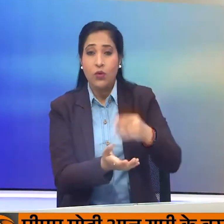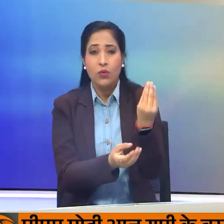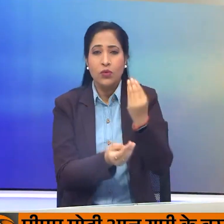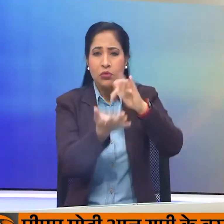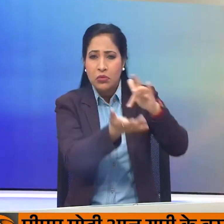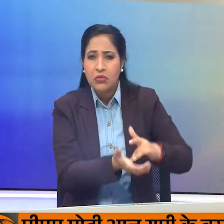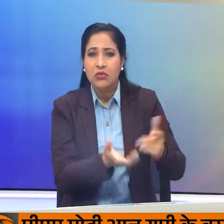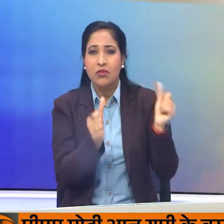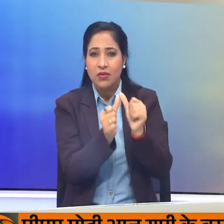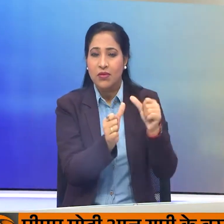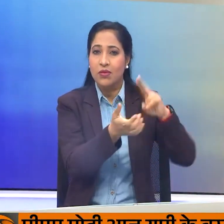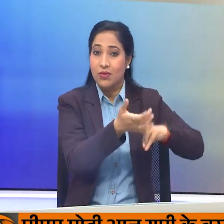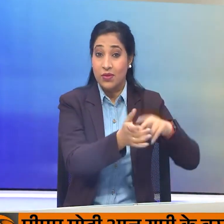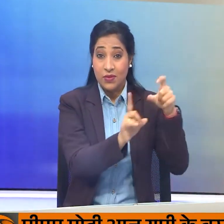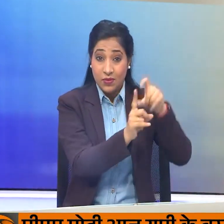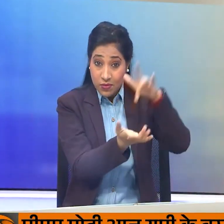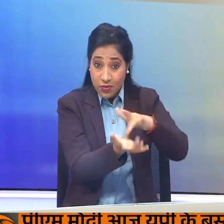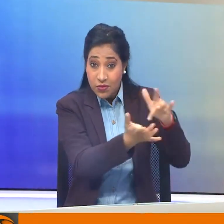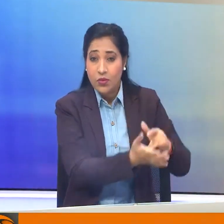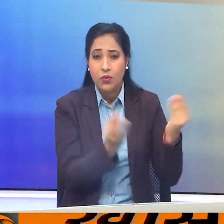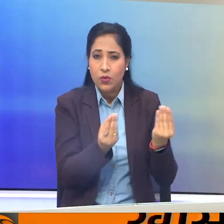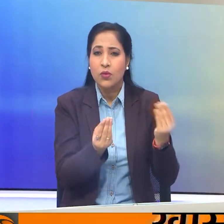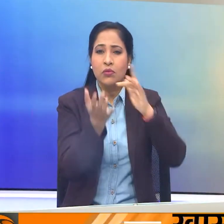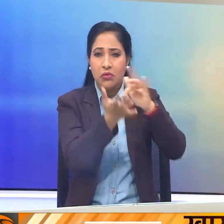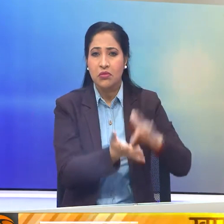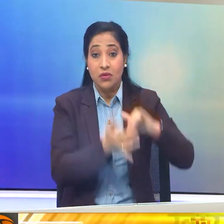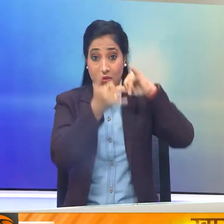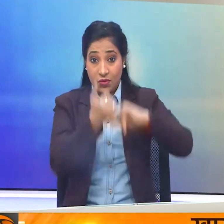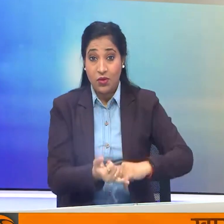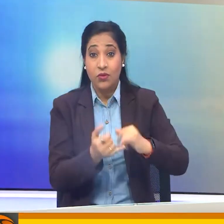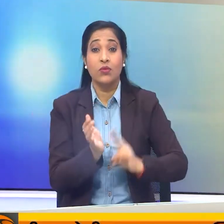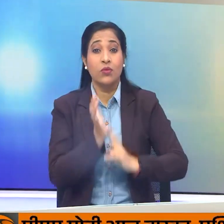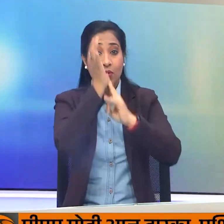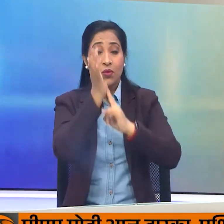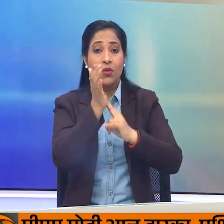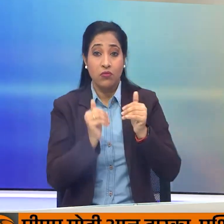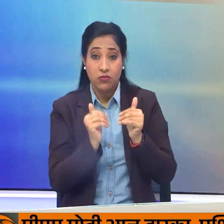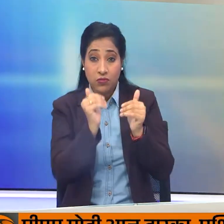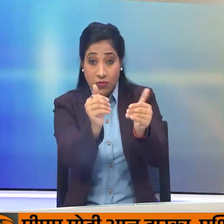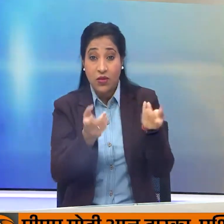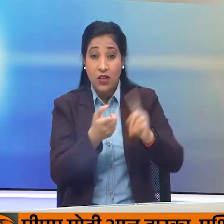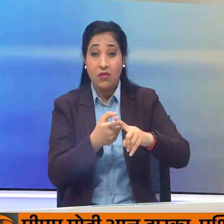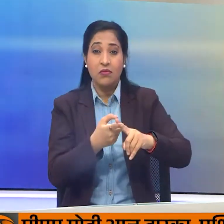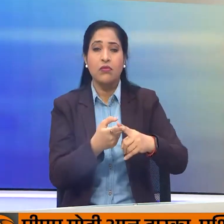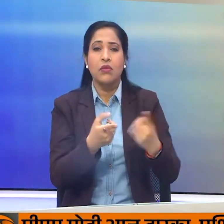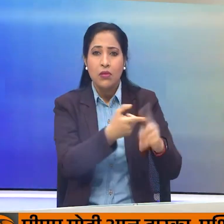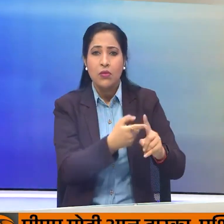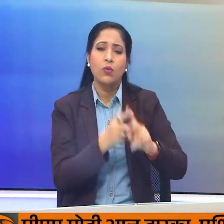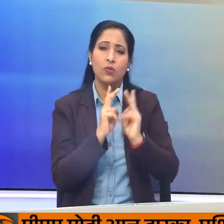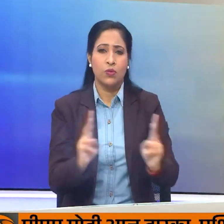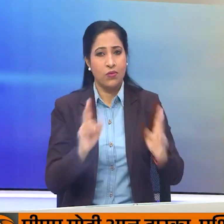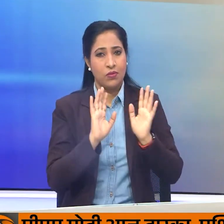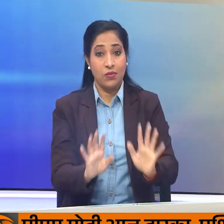तथा अंडमान निकोबार द्वीप समूह के कुछ और हिस्सों में दक्षिण पश्चिम मानसून के आगे बढ़ने के लिए परिस्थितियां अनुकूल